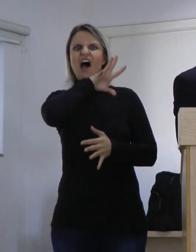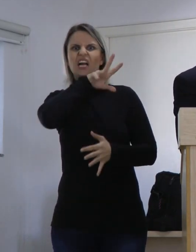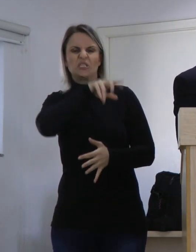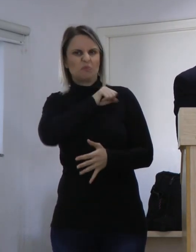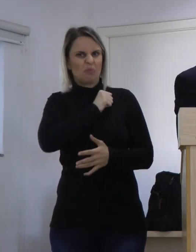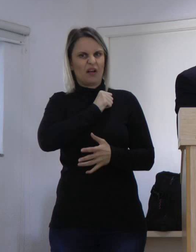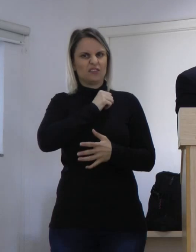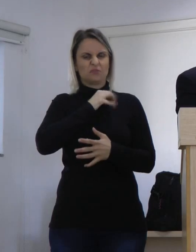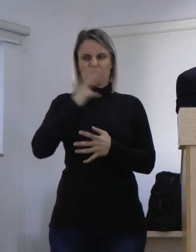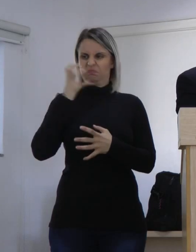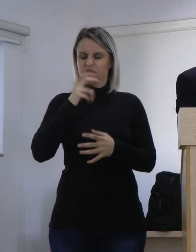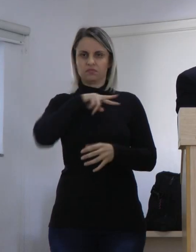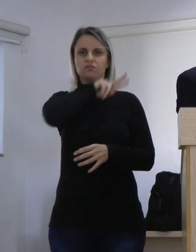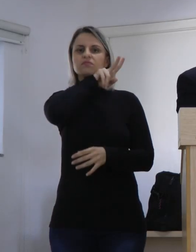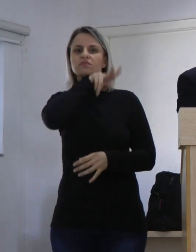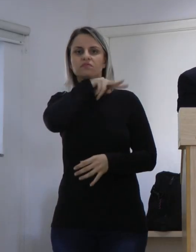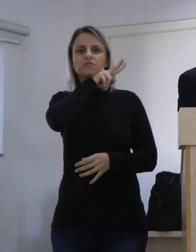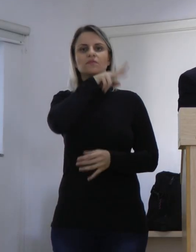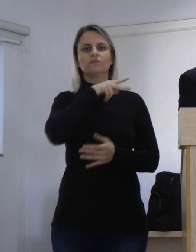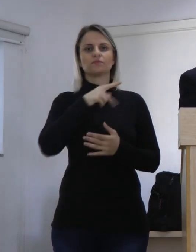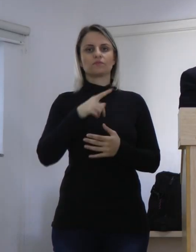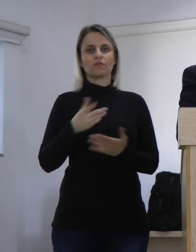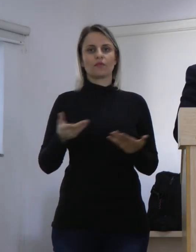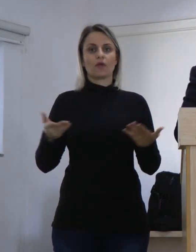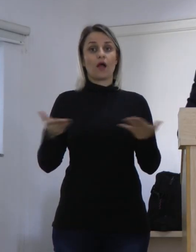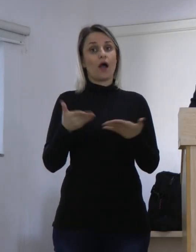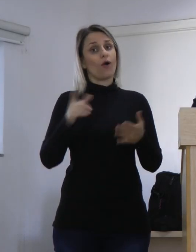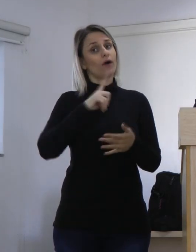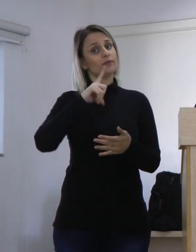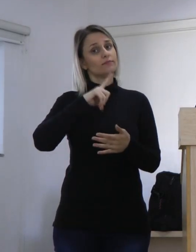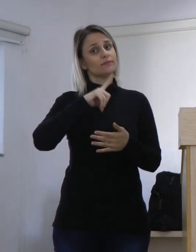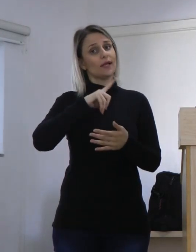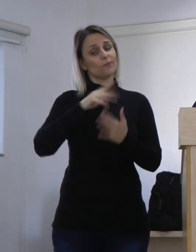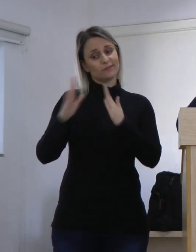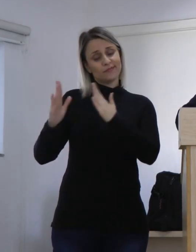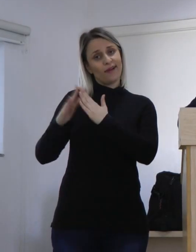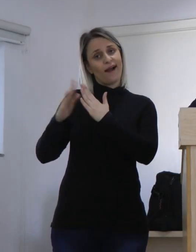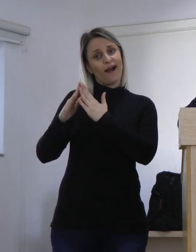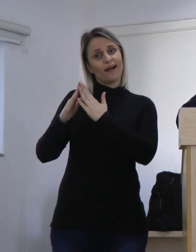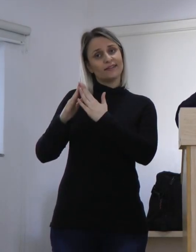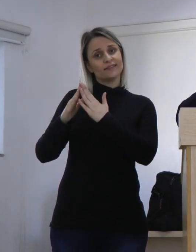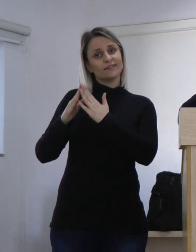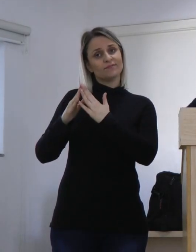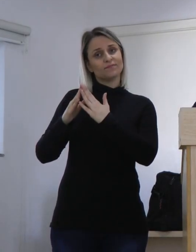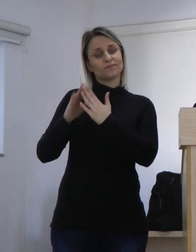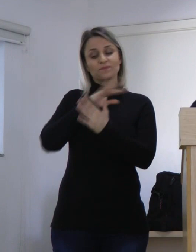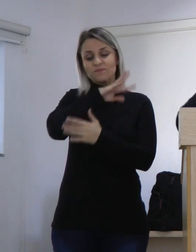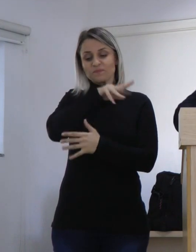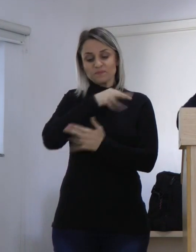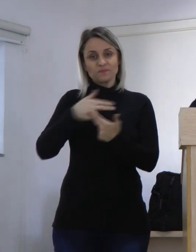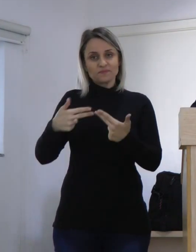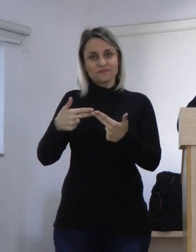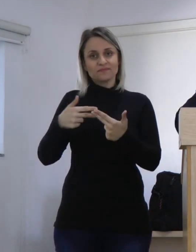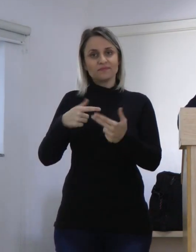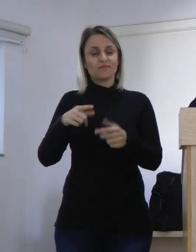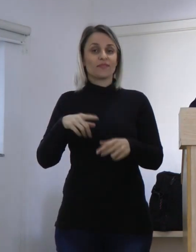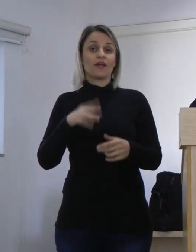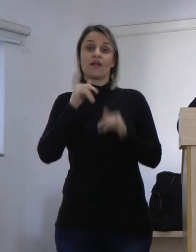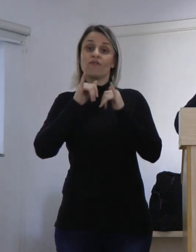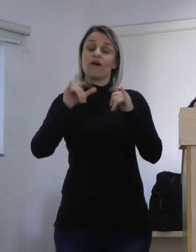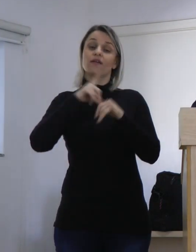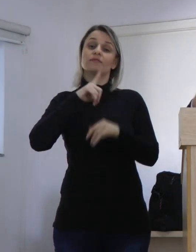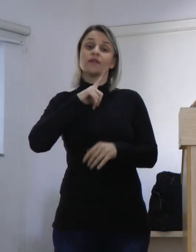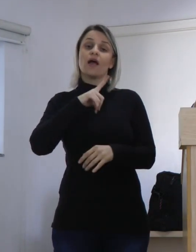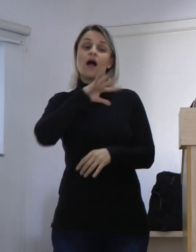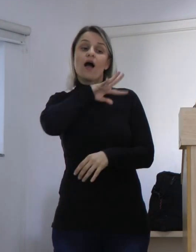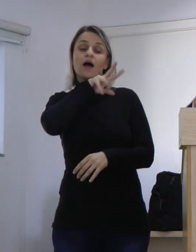onças, cobras, e agora animaizinhos domésticos. E dizem que ter um animalzinho, um cachorrinho, um gatinho,